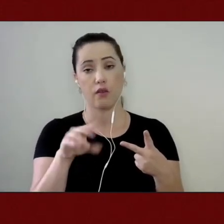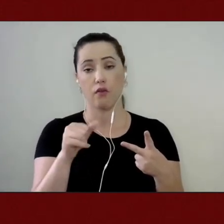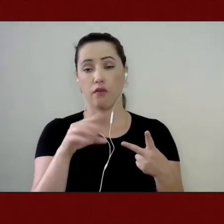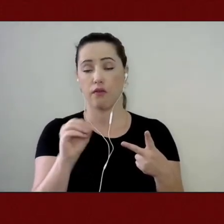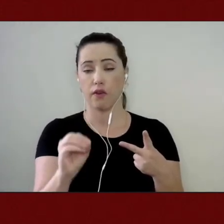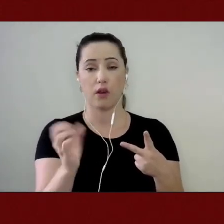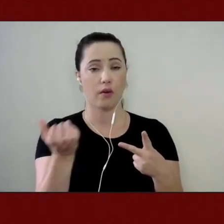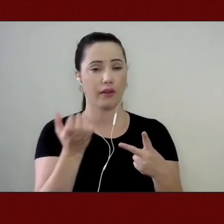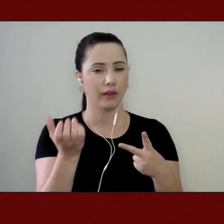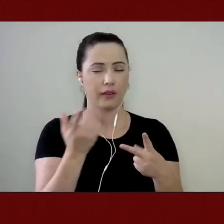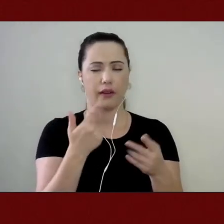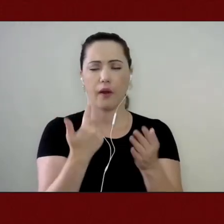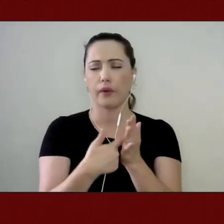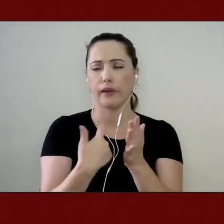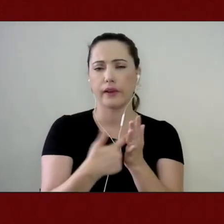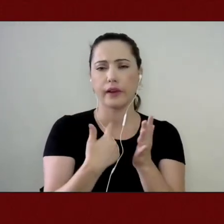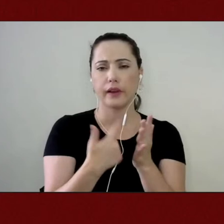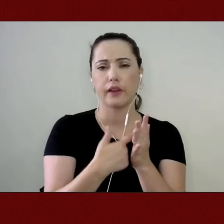Né.